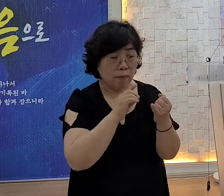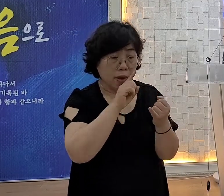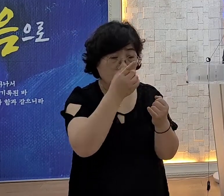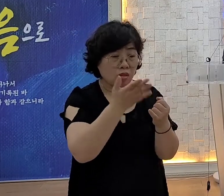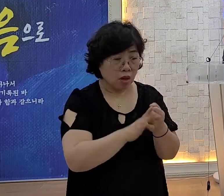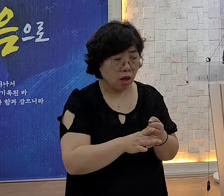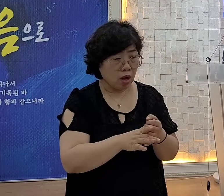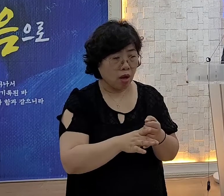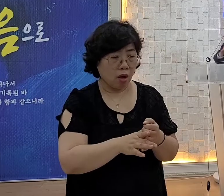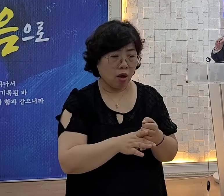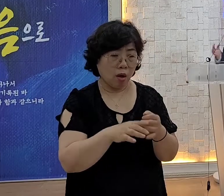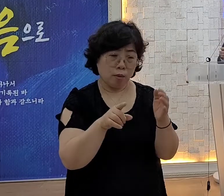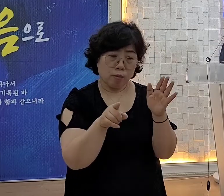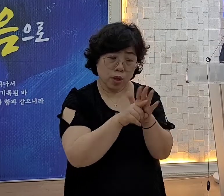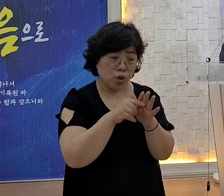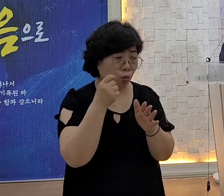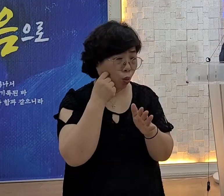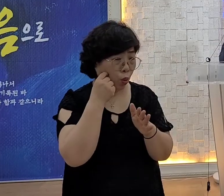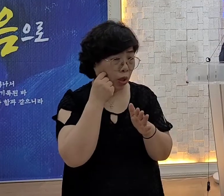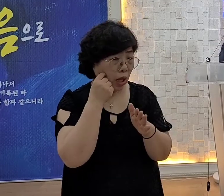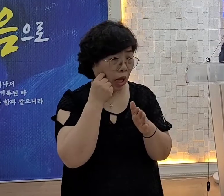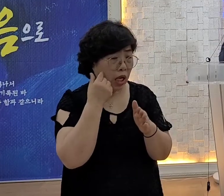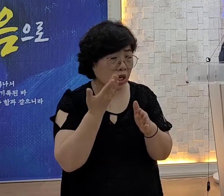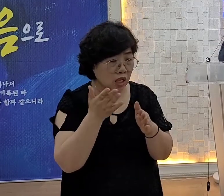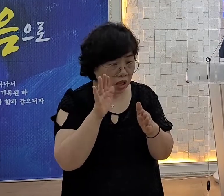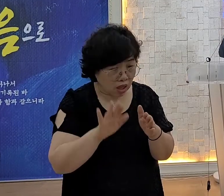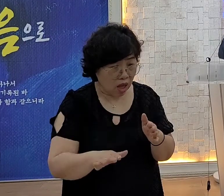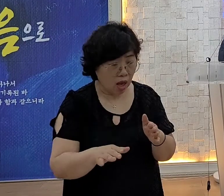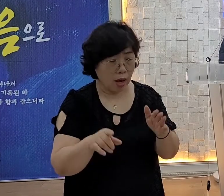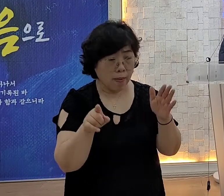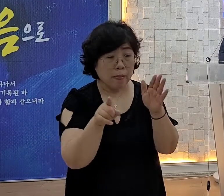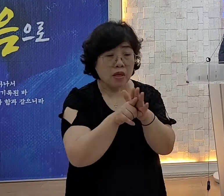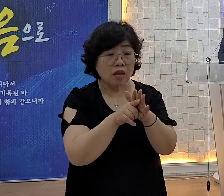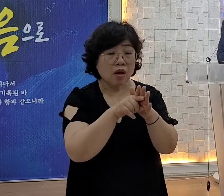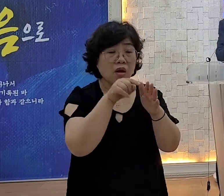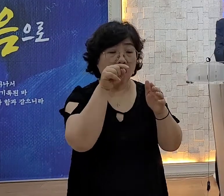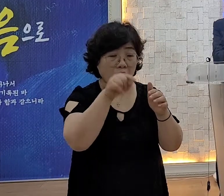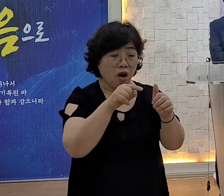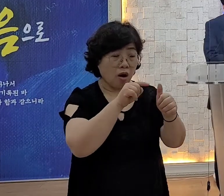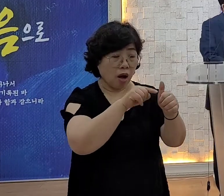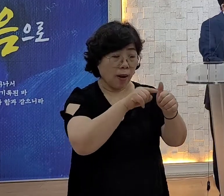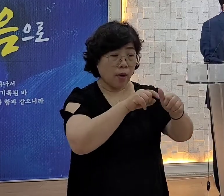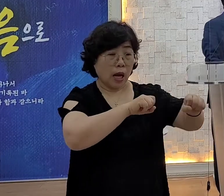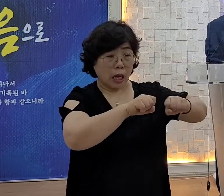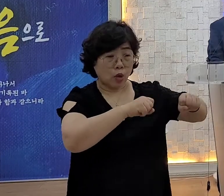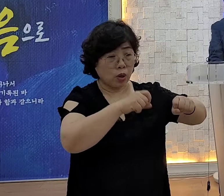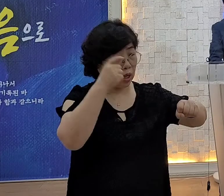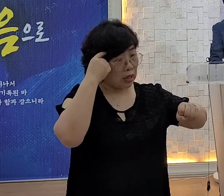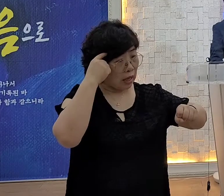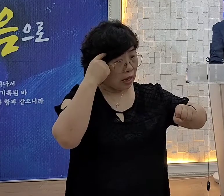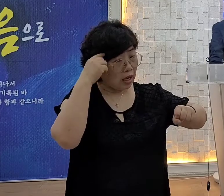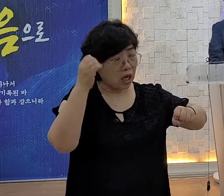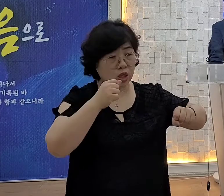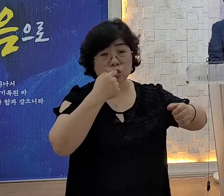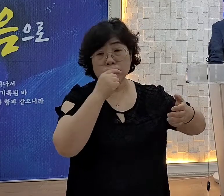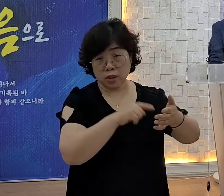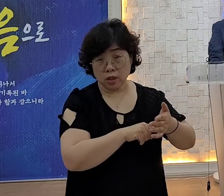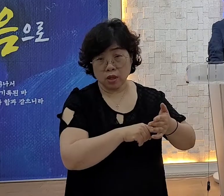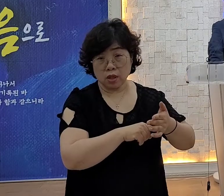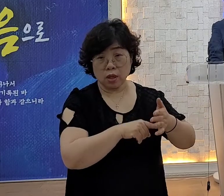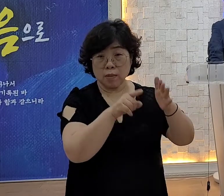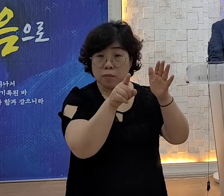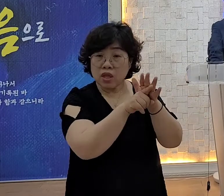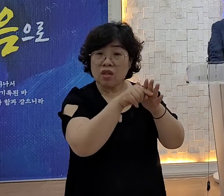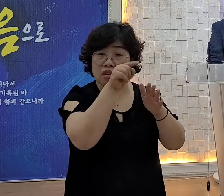일 아니에요? 그게 왜 공로가 없어? 있지. 이렇게 생각될 거예요. 근데 왜 아브라함의 이 행위가 아무것도 아니라고요? 왜